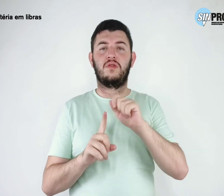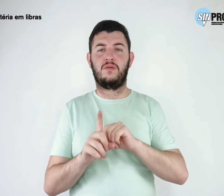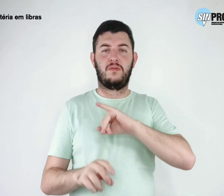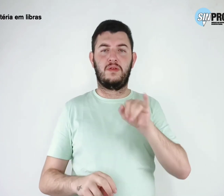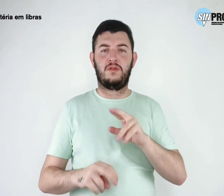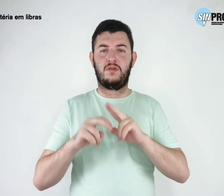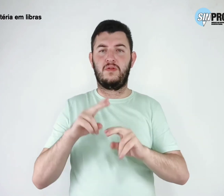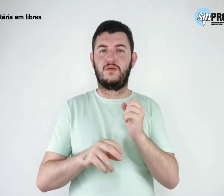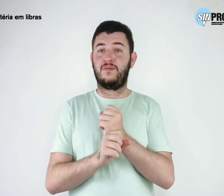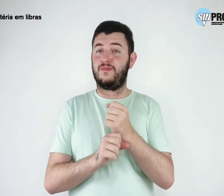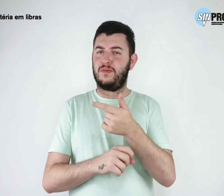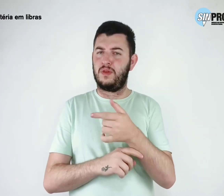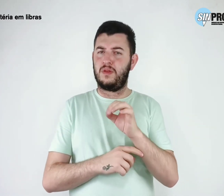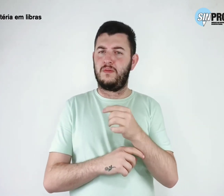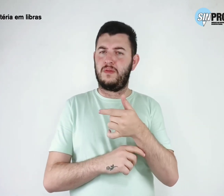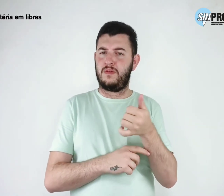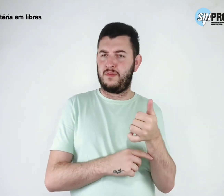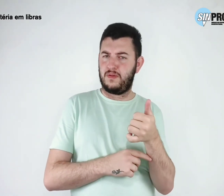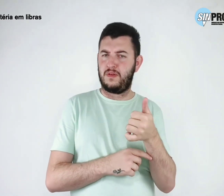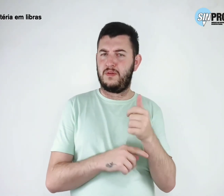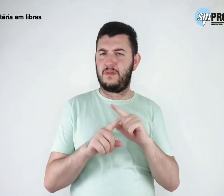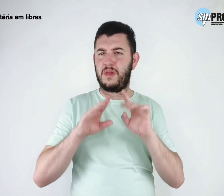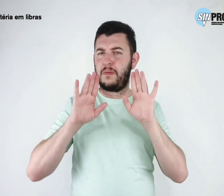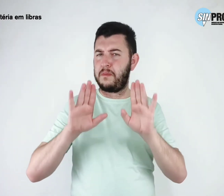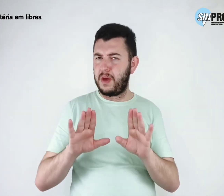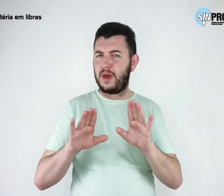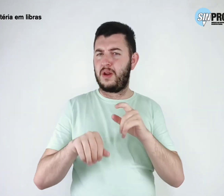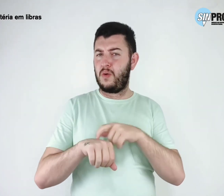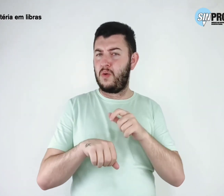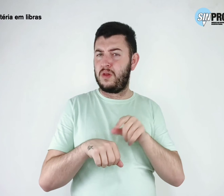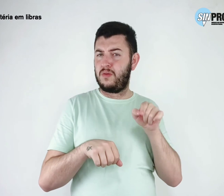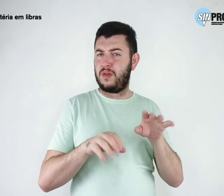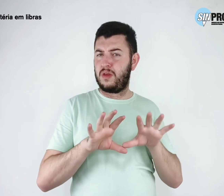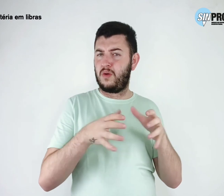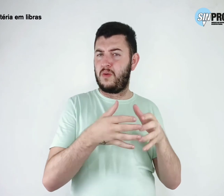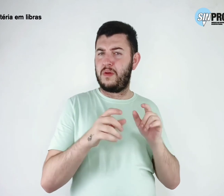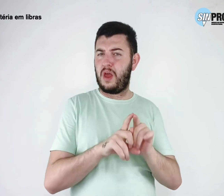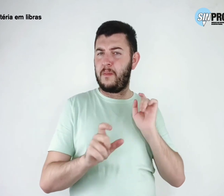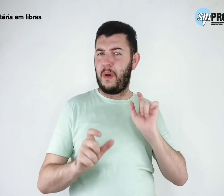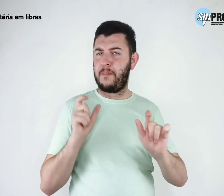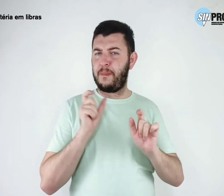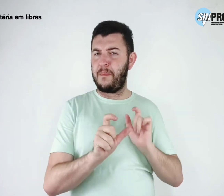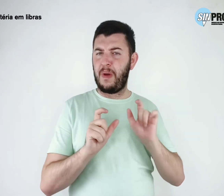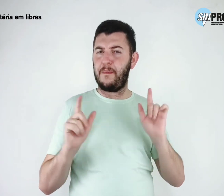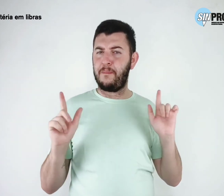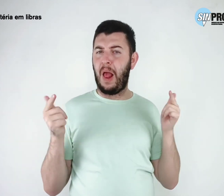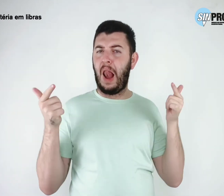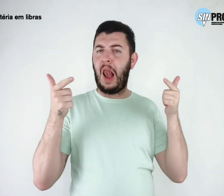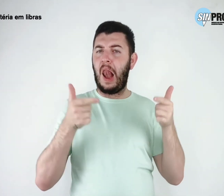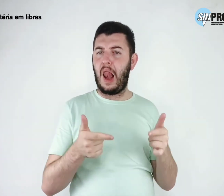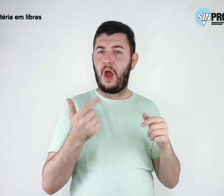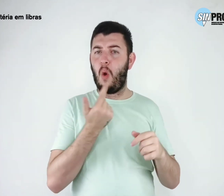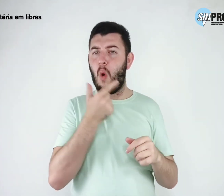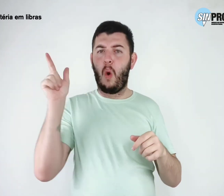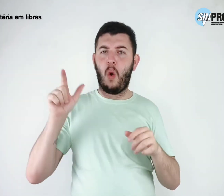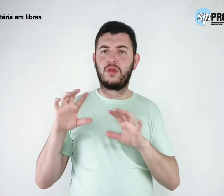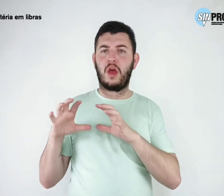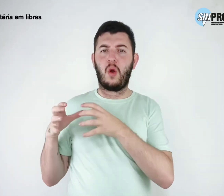18/6/2021. Quando uma de nossas comunidades é atacada, todas se sentem